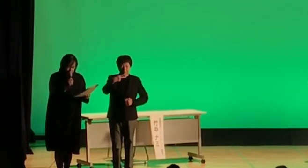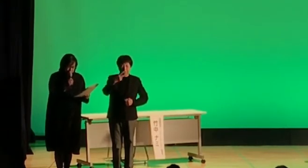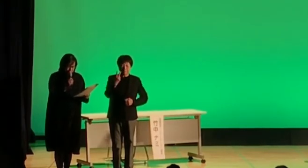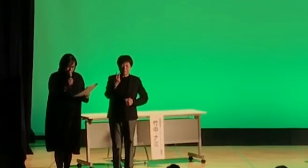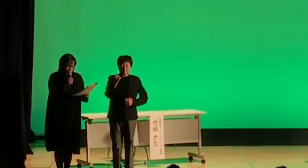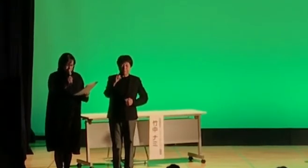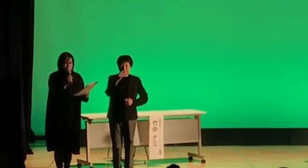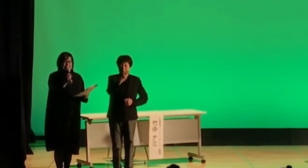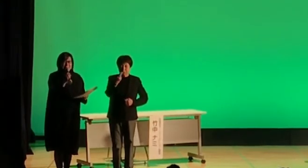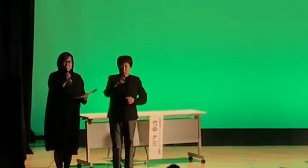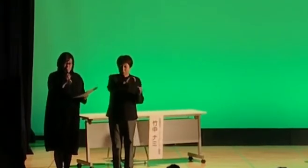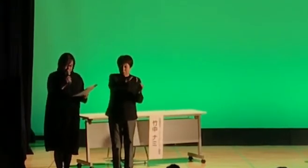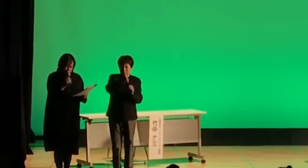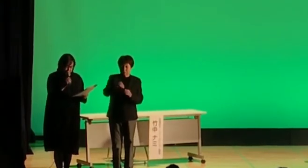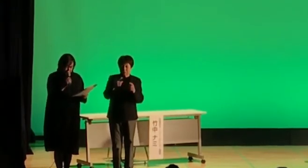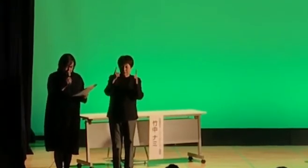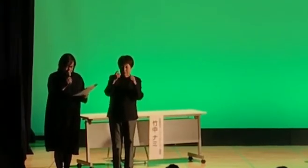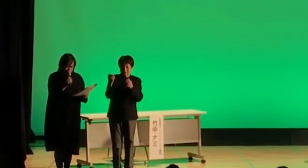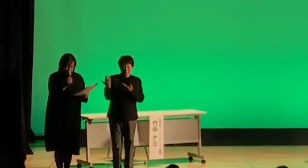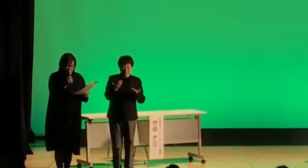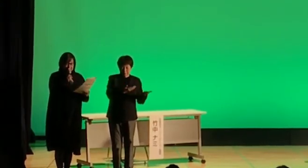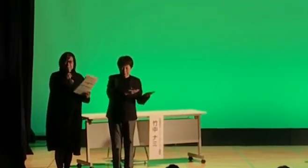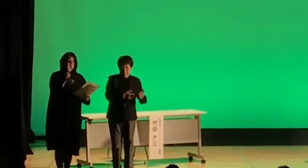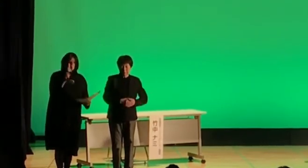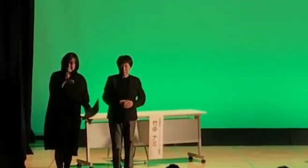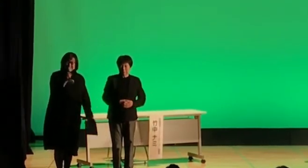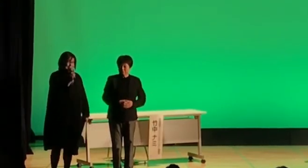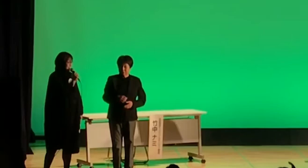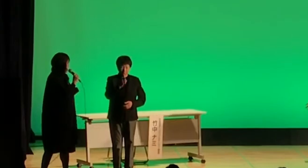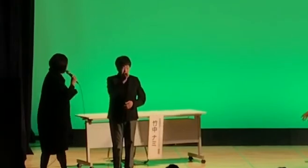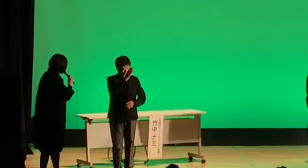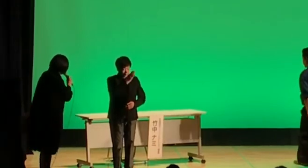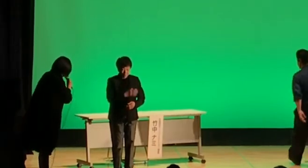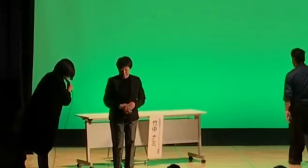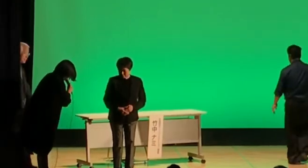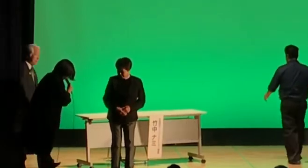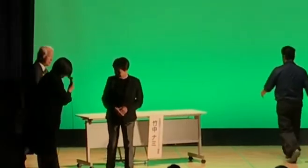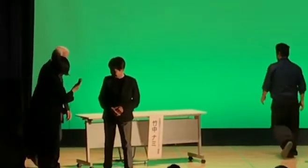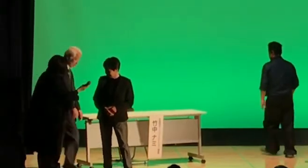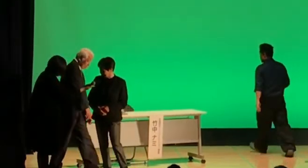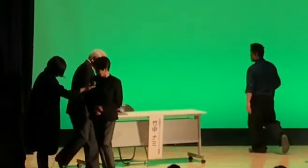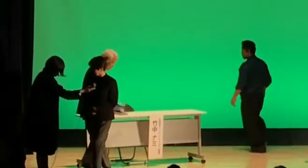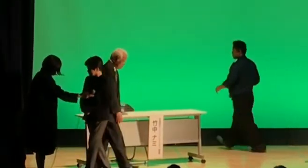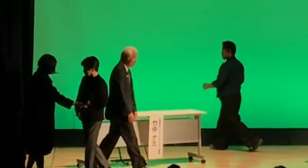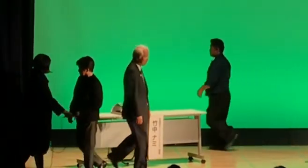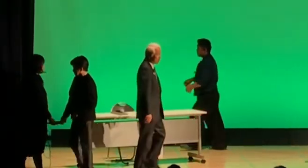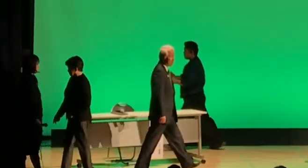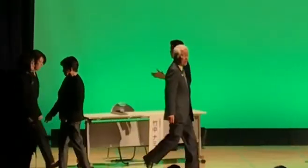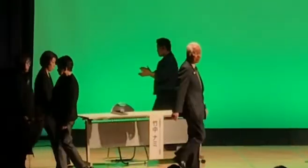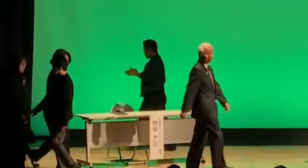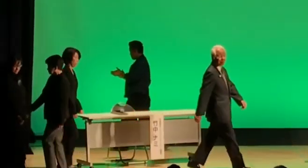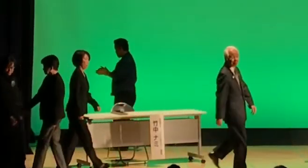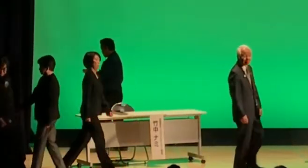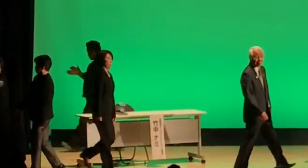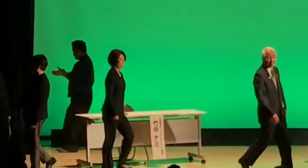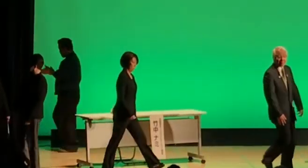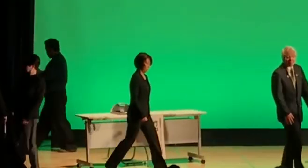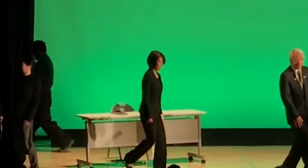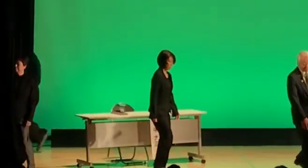俊蔵知事よりご挨拶を頂戴したいと存じます。井戸知事、よろしくお願いいたします。